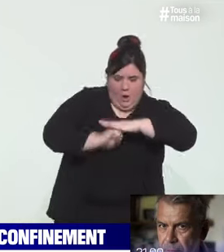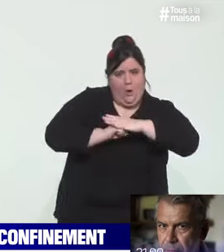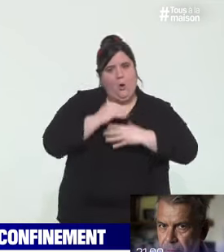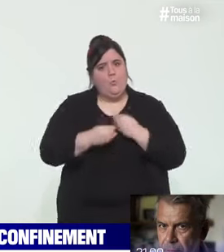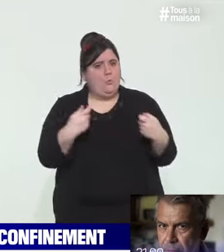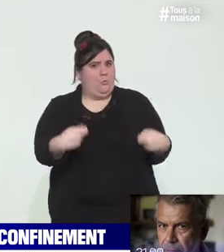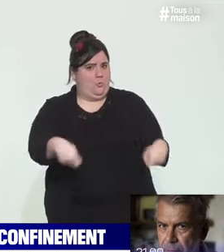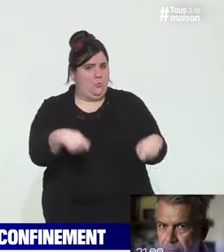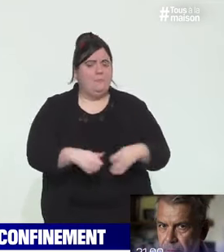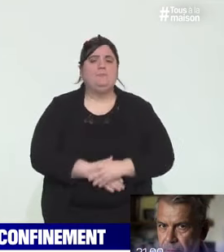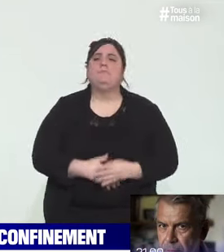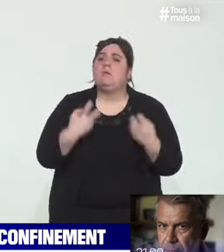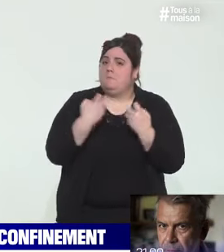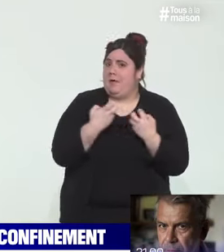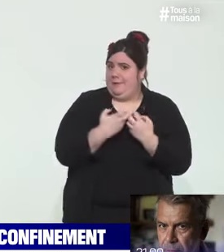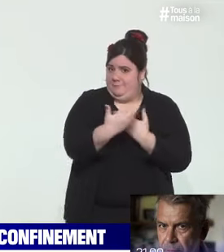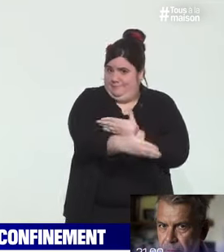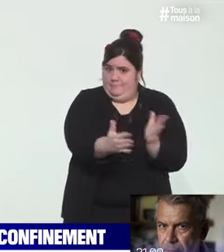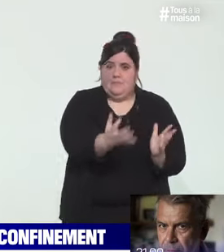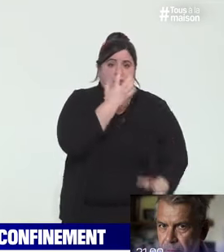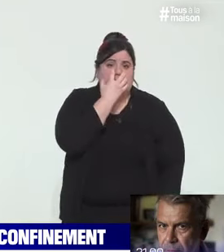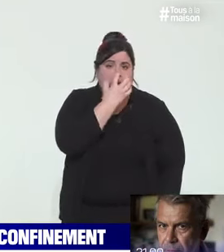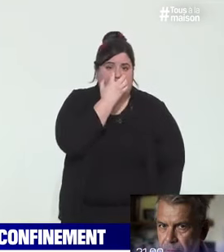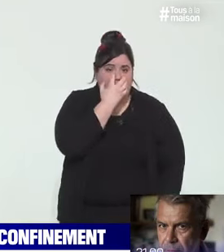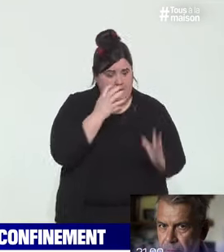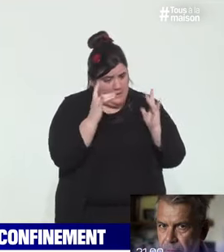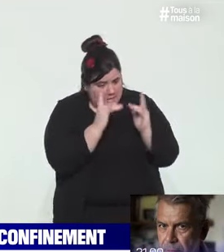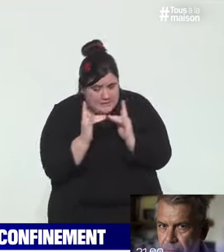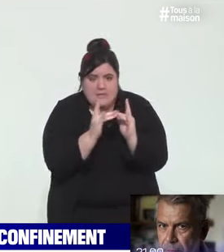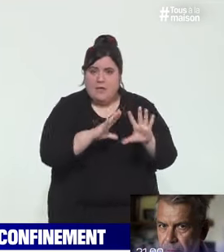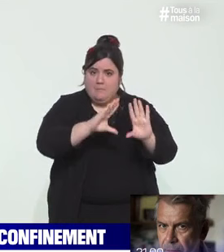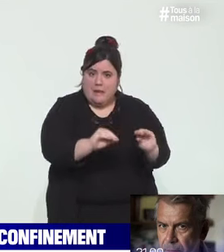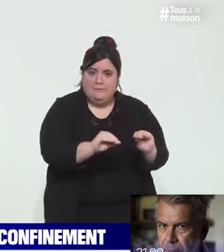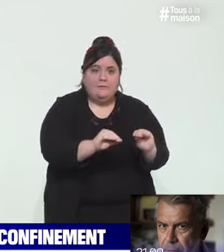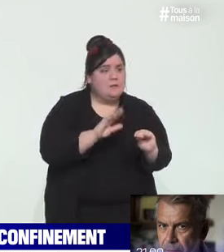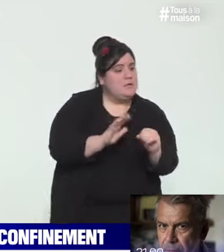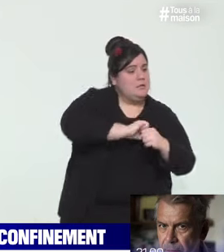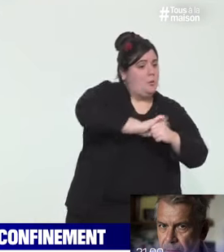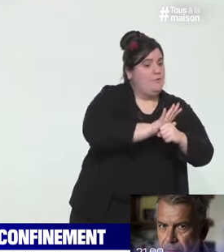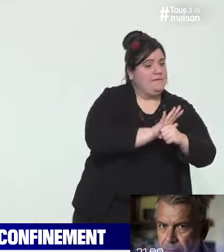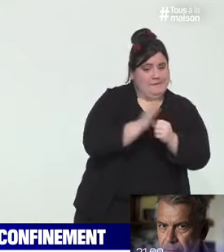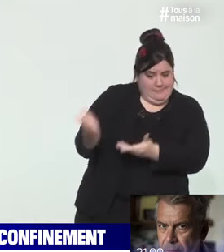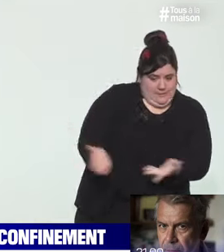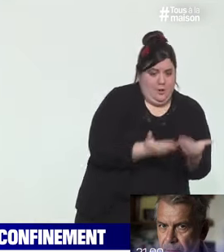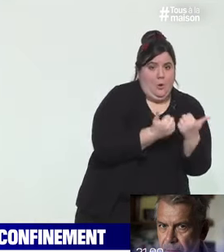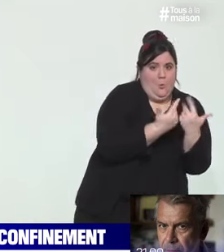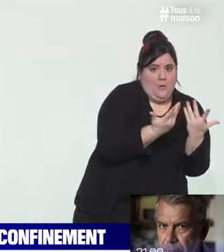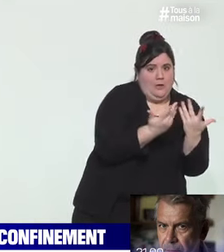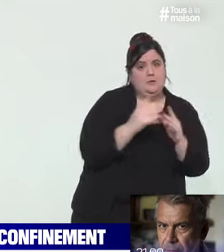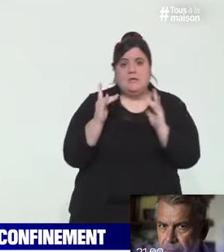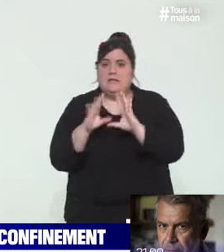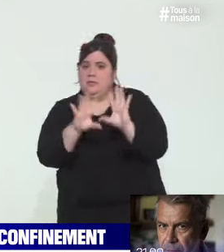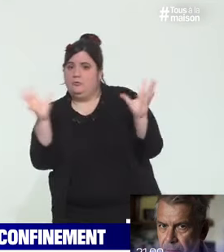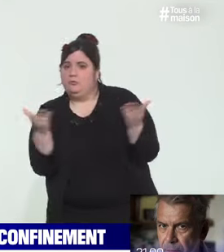malades graves atteints d'infection Covid par rapport au nombre total de lits de réanimation dans un territoire en